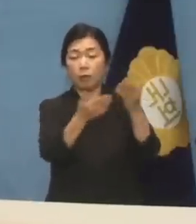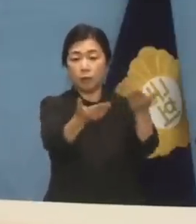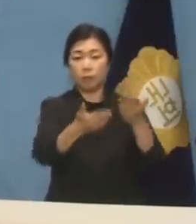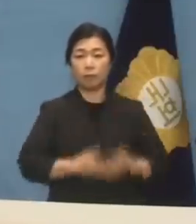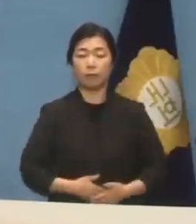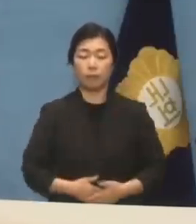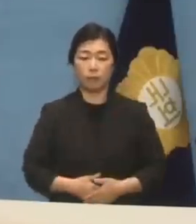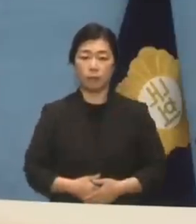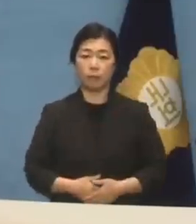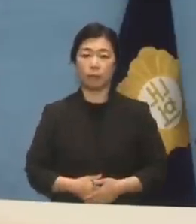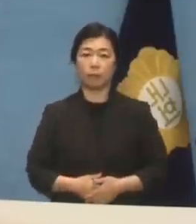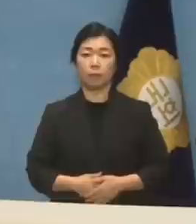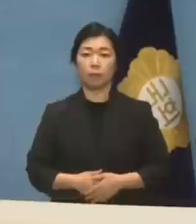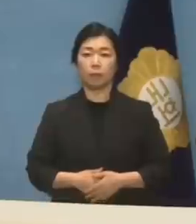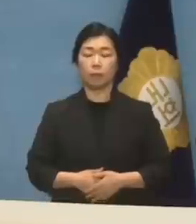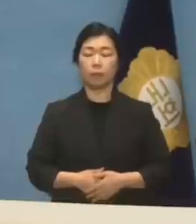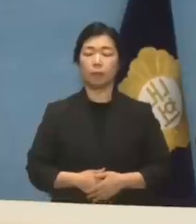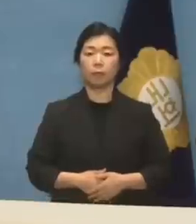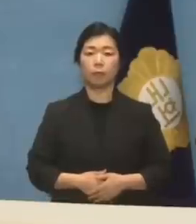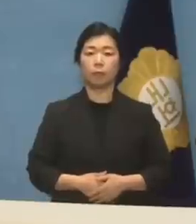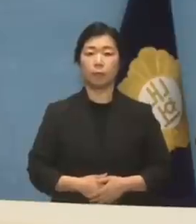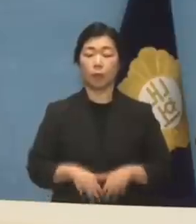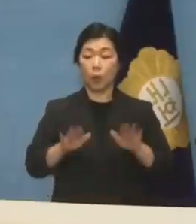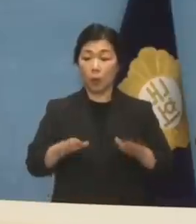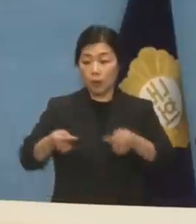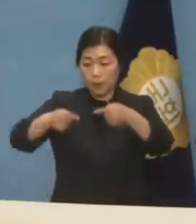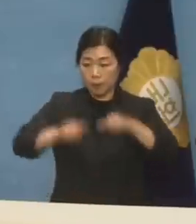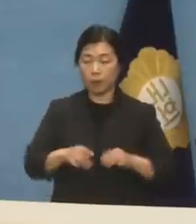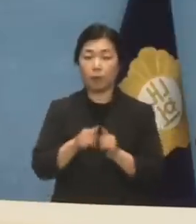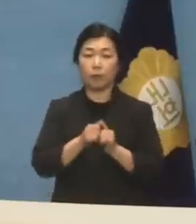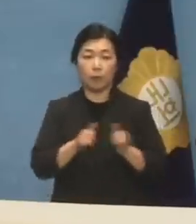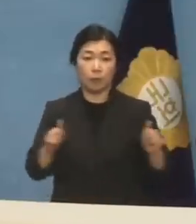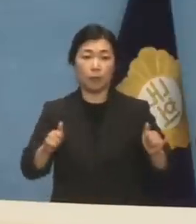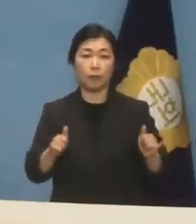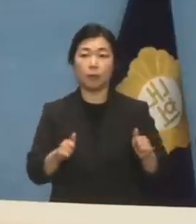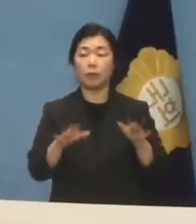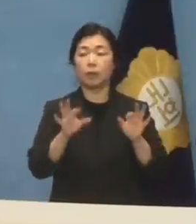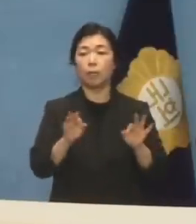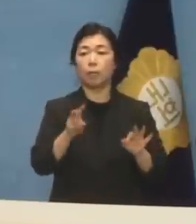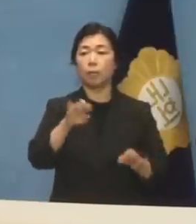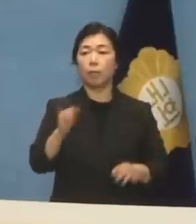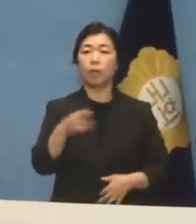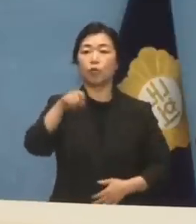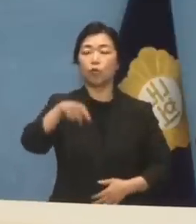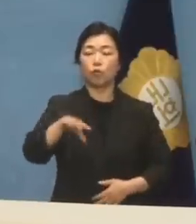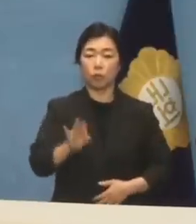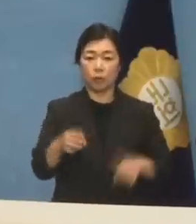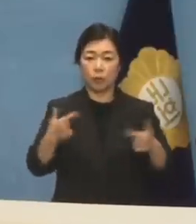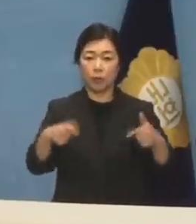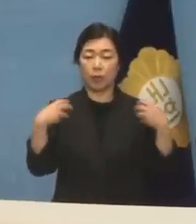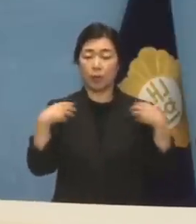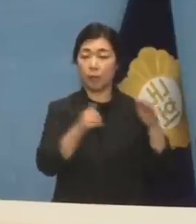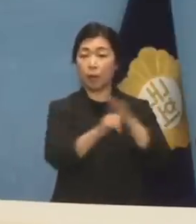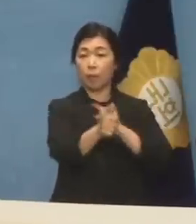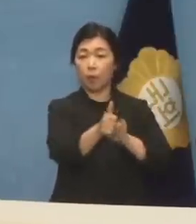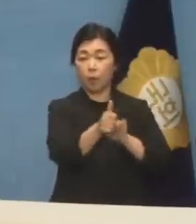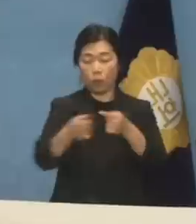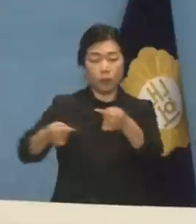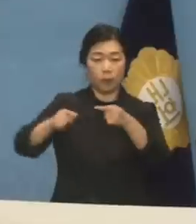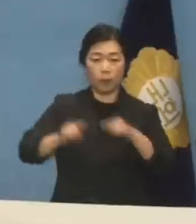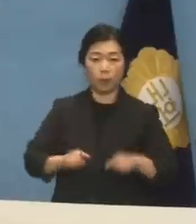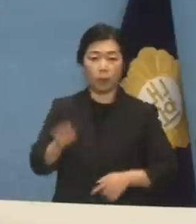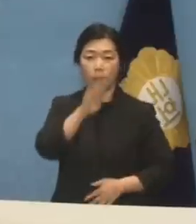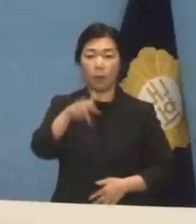밝히는 기자회견을 진행하게 됐습니다. 오늘 참석하신 분은 김민웅 촛불행동 상임대표님